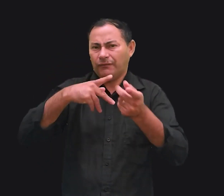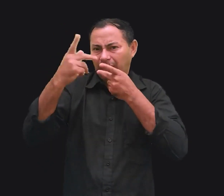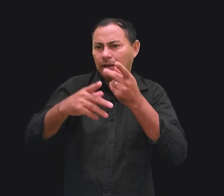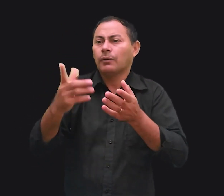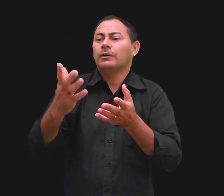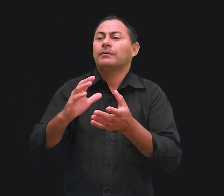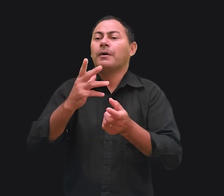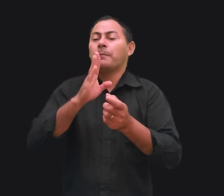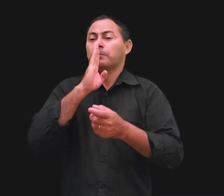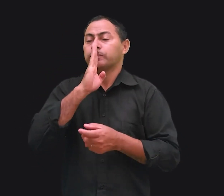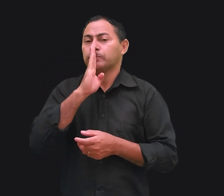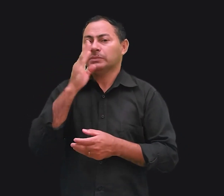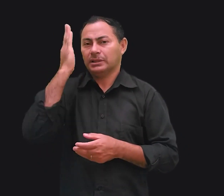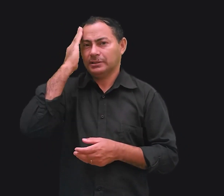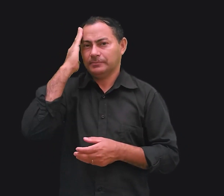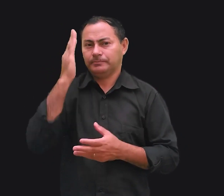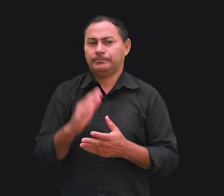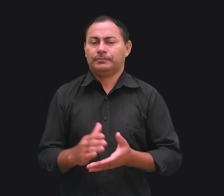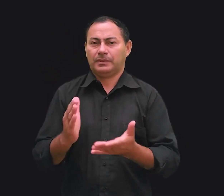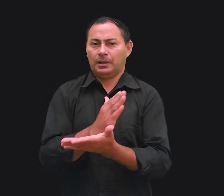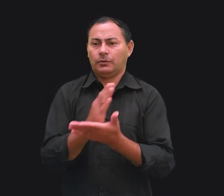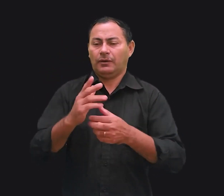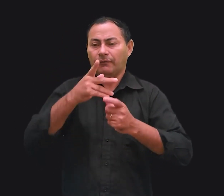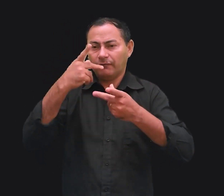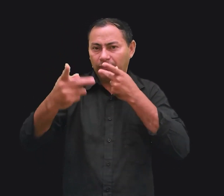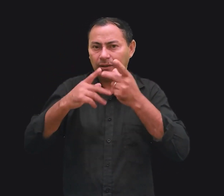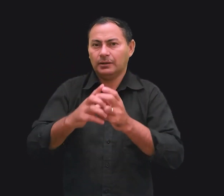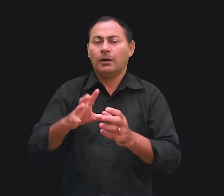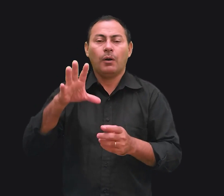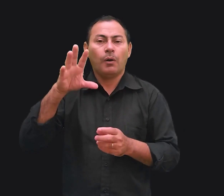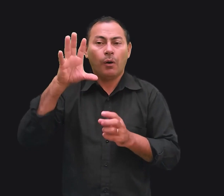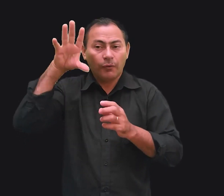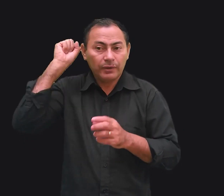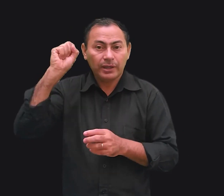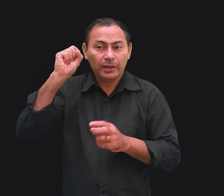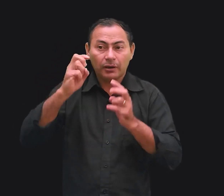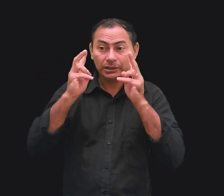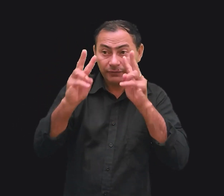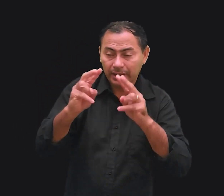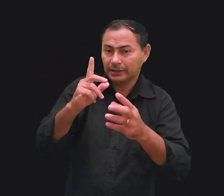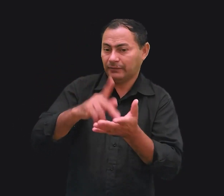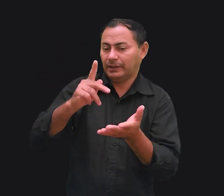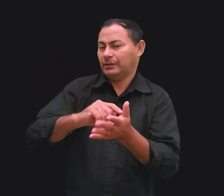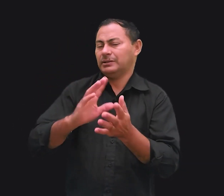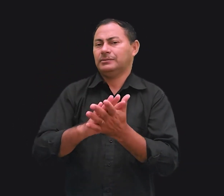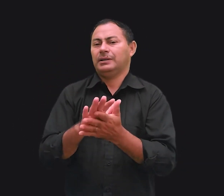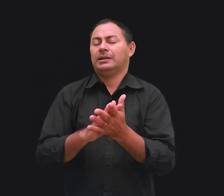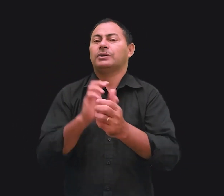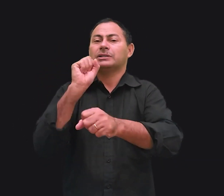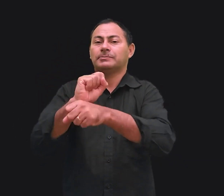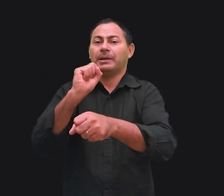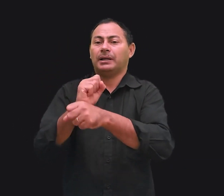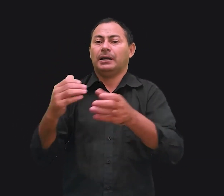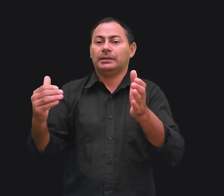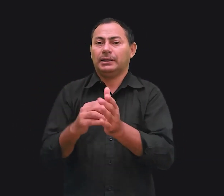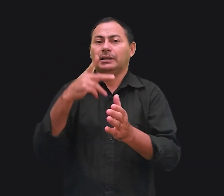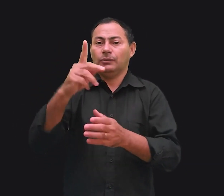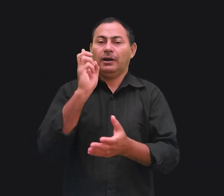sei o que vou falar quando você calar a boca. Alguns chamam isso de ouvir, mas na verdade não é ouvir, é simplesmente esperar até a